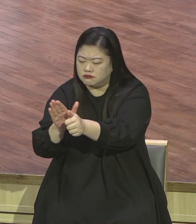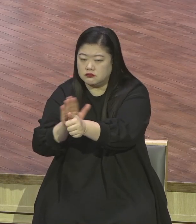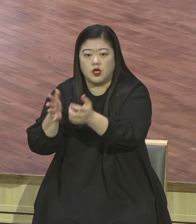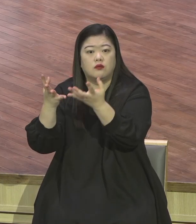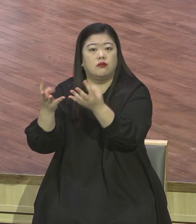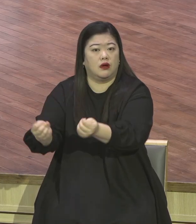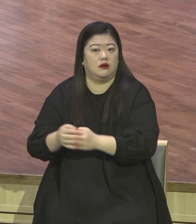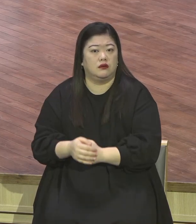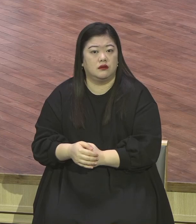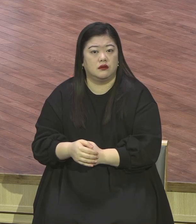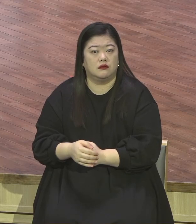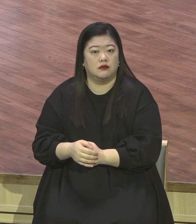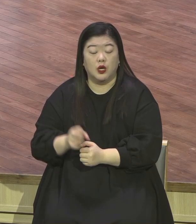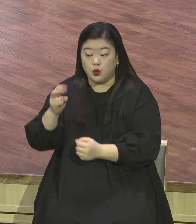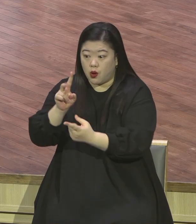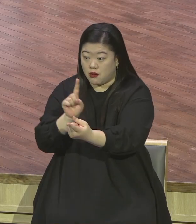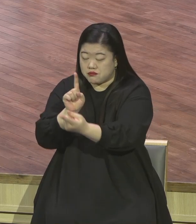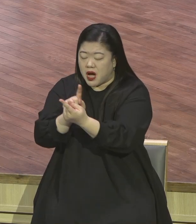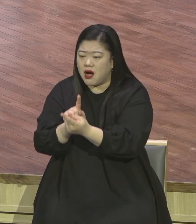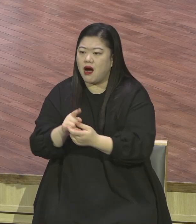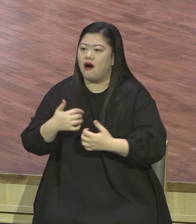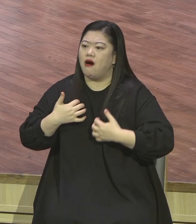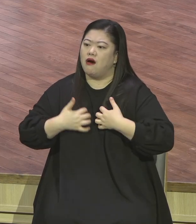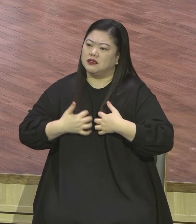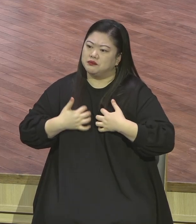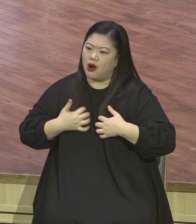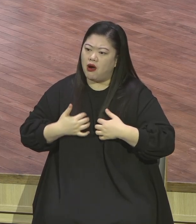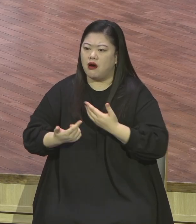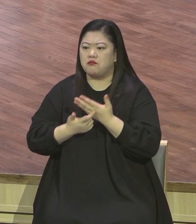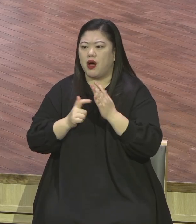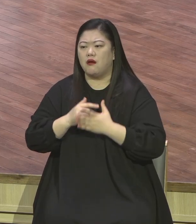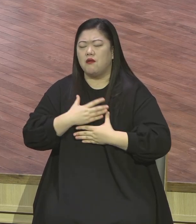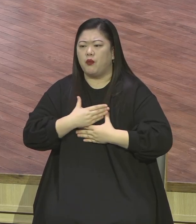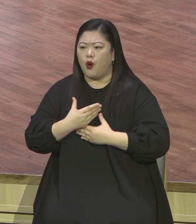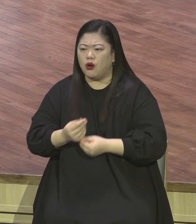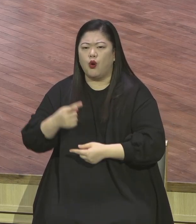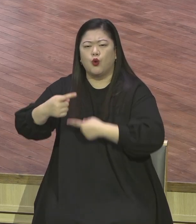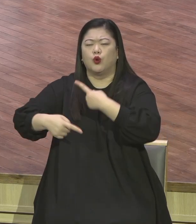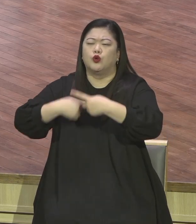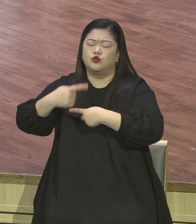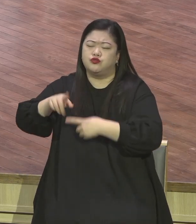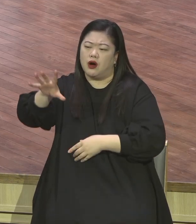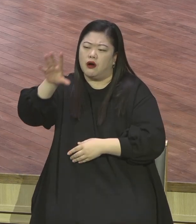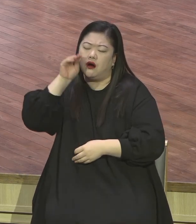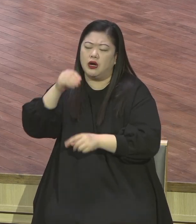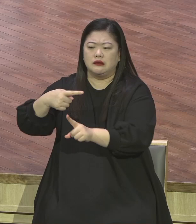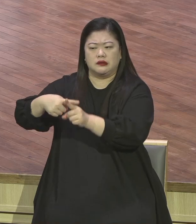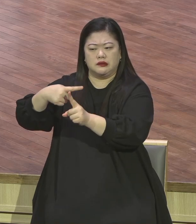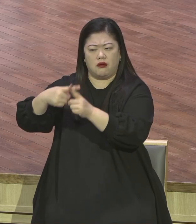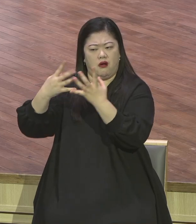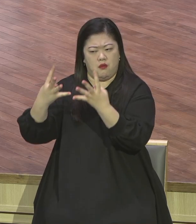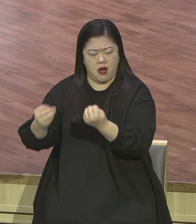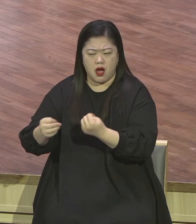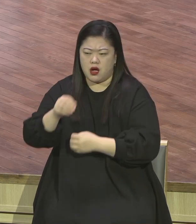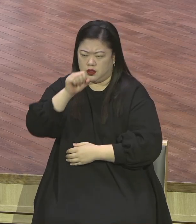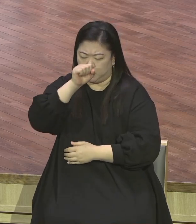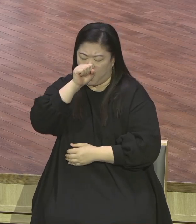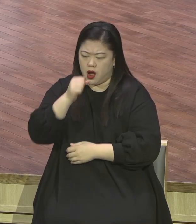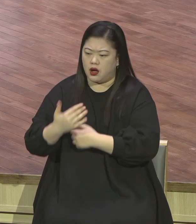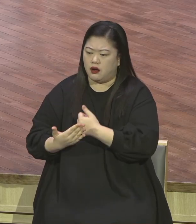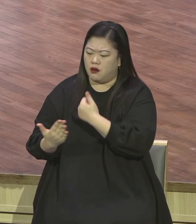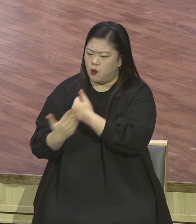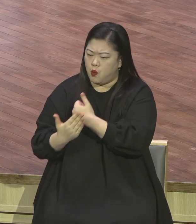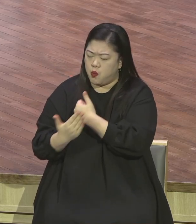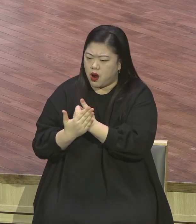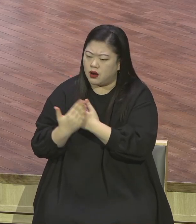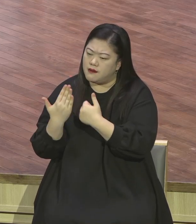만나면 기분 좋아 만나면 편안해 자꾸 만나고 싶어 왜? 힘 주고 자신감을 심어주고